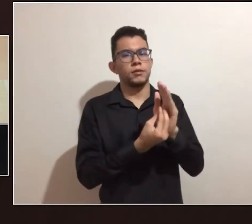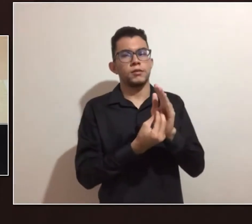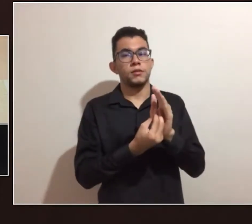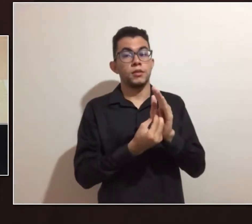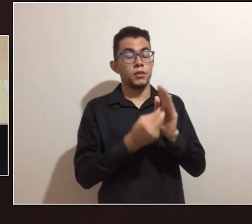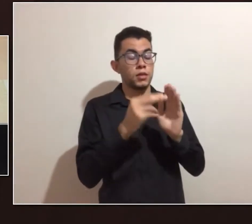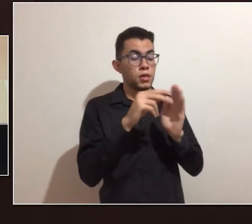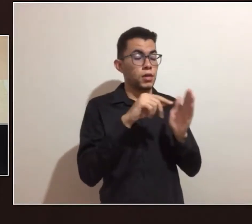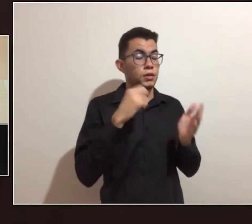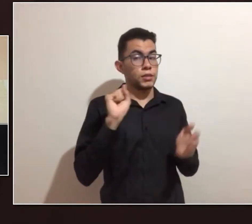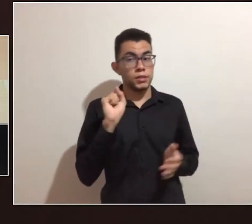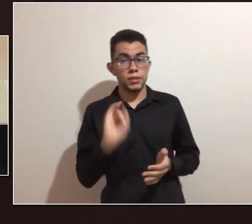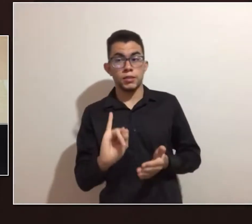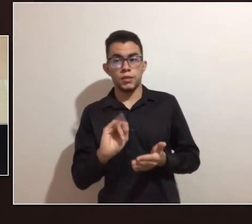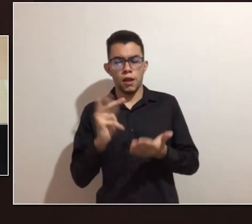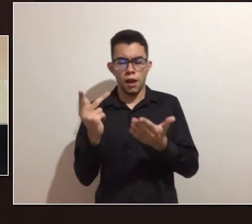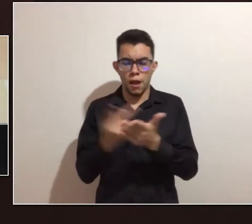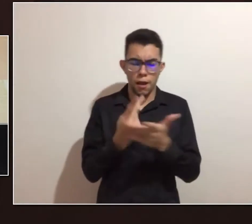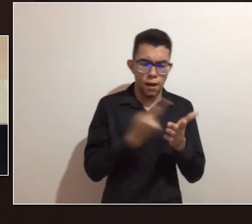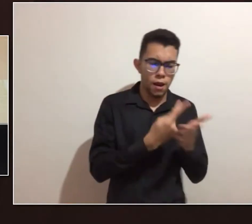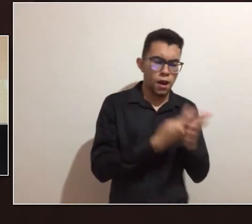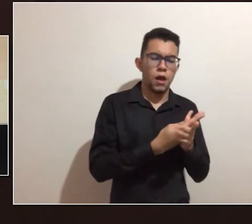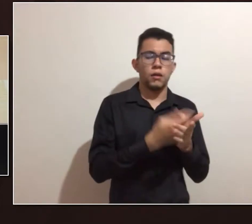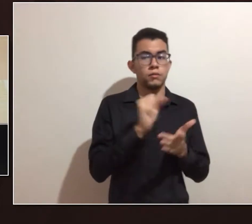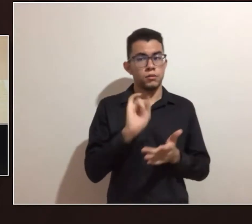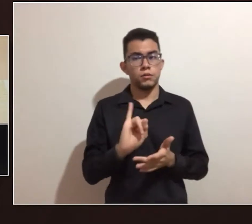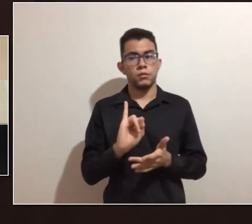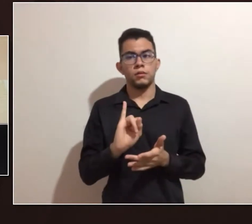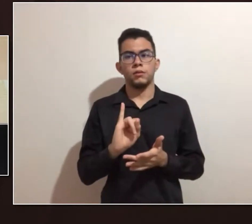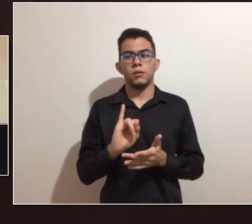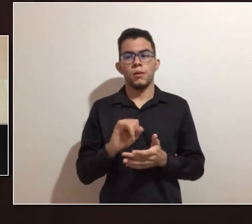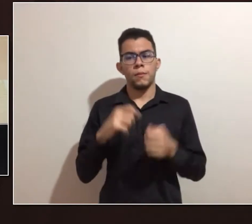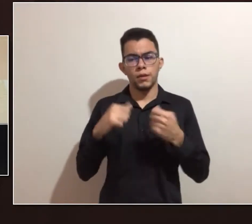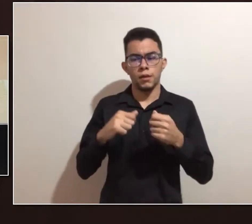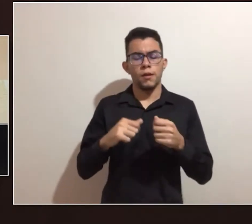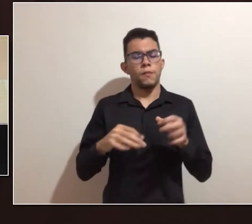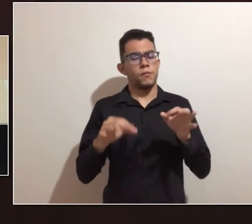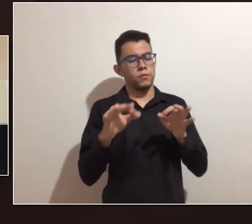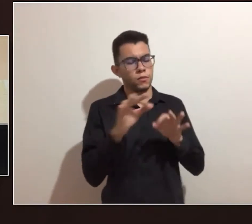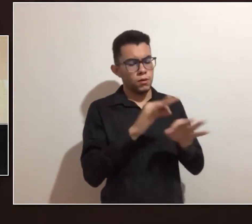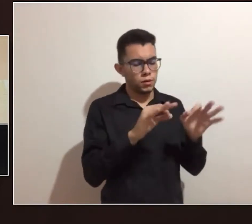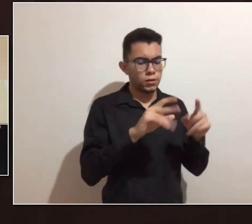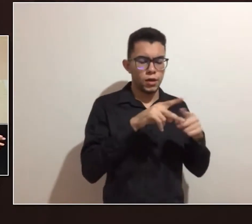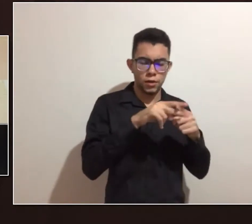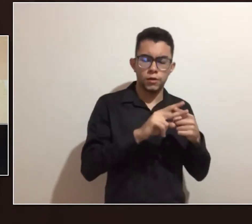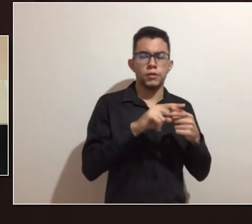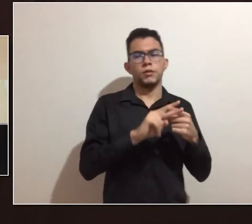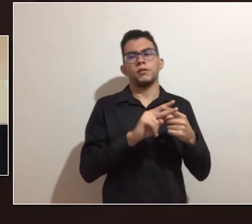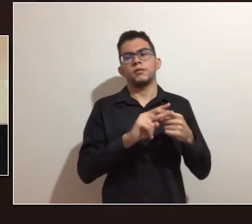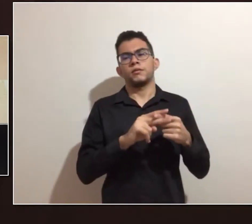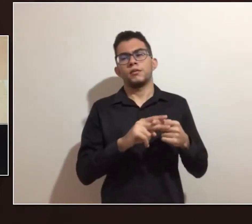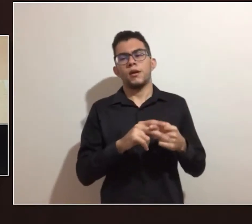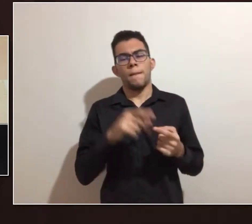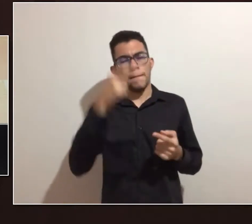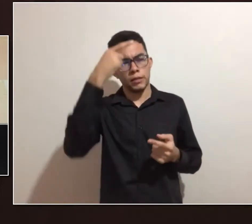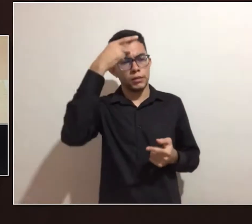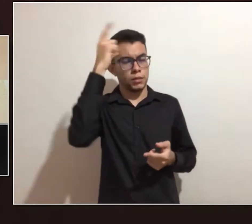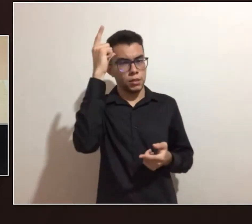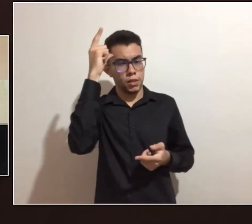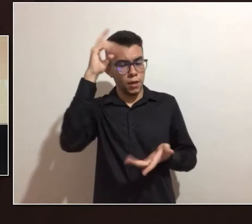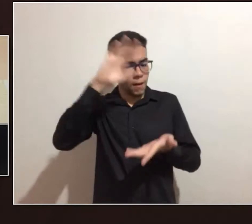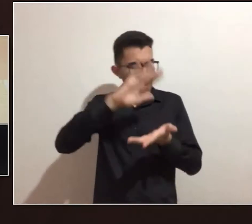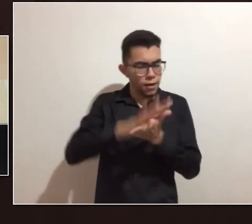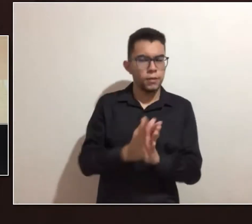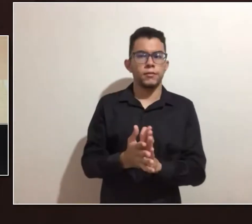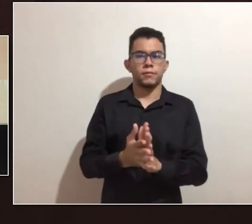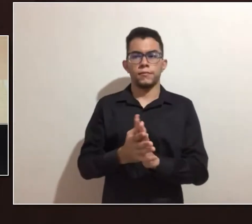exemplo, espelho, para não cairmos nessa armadilha de Satanás. Não queremos que o